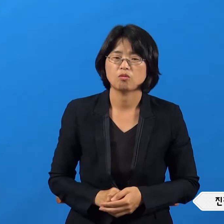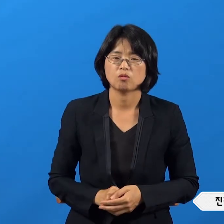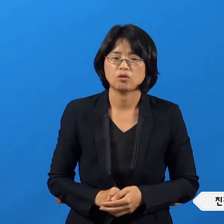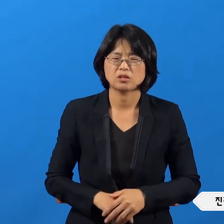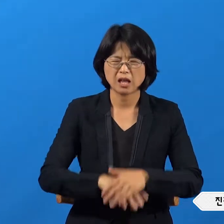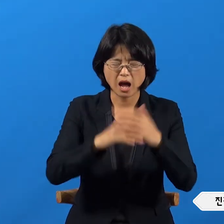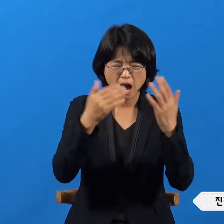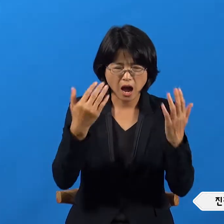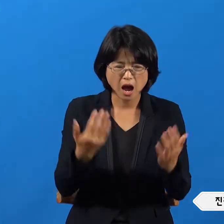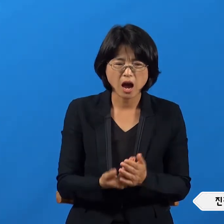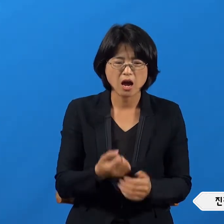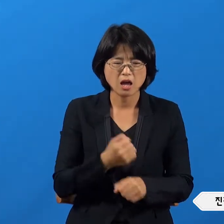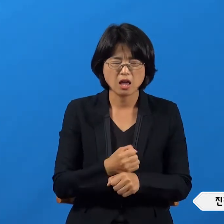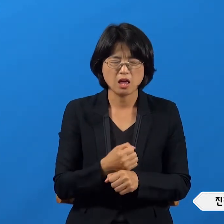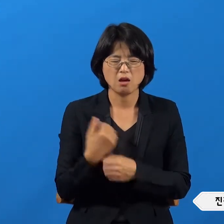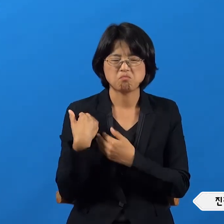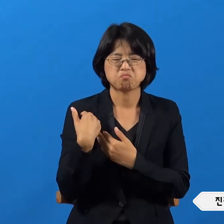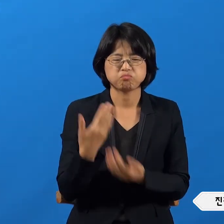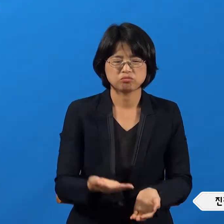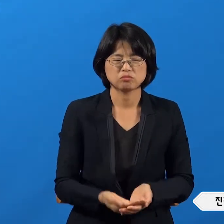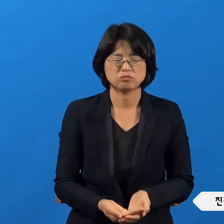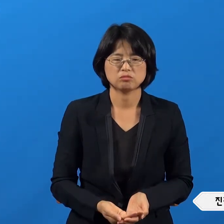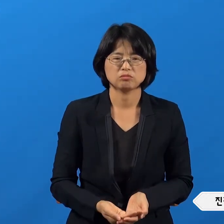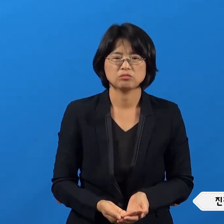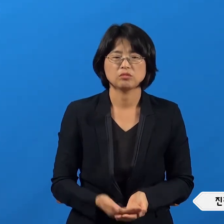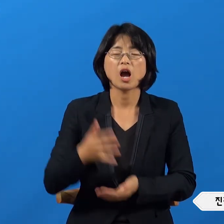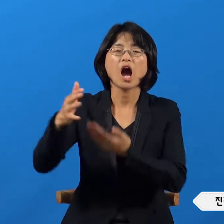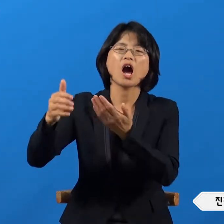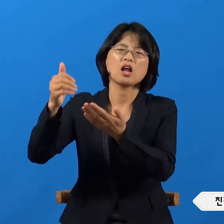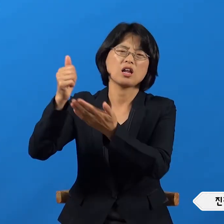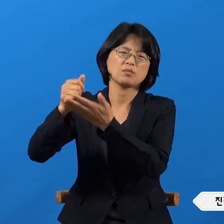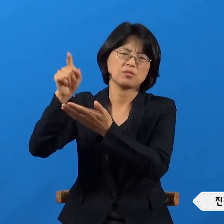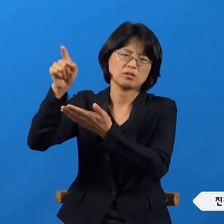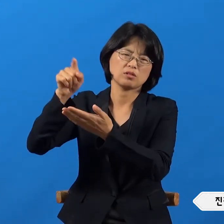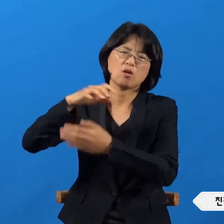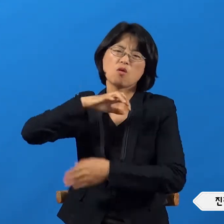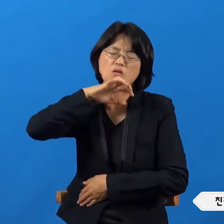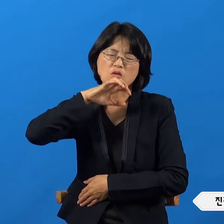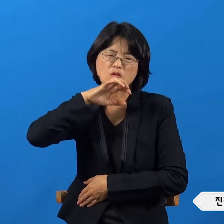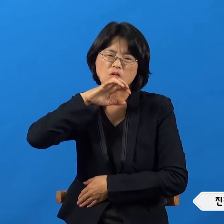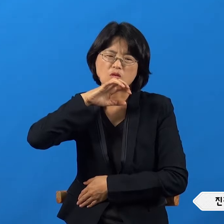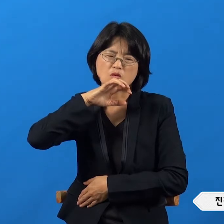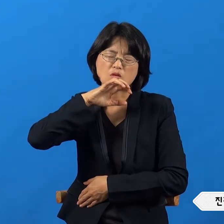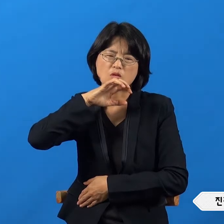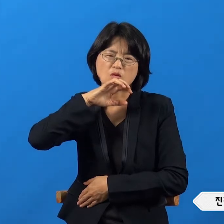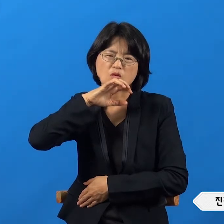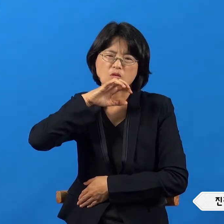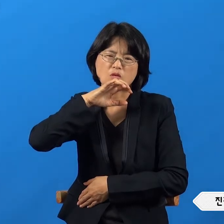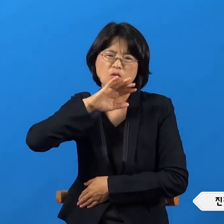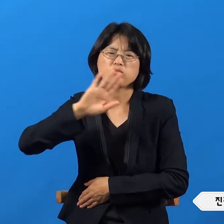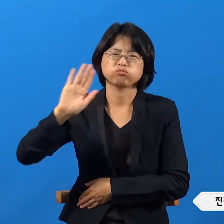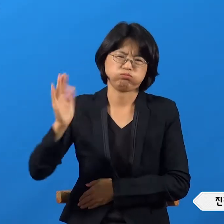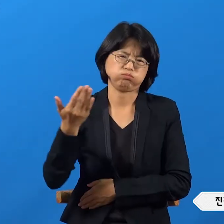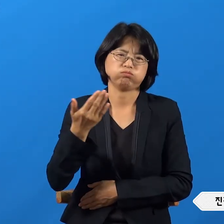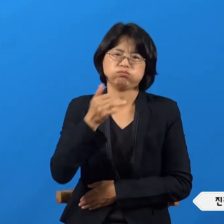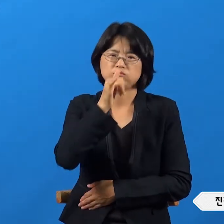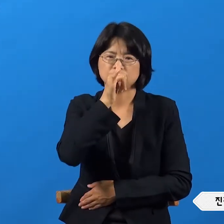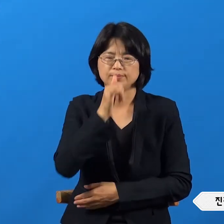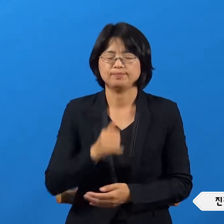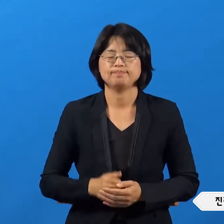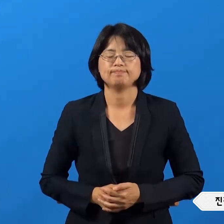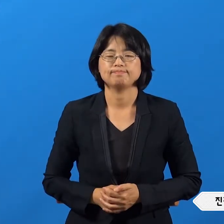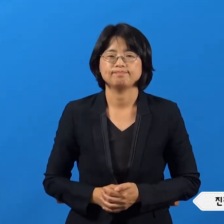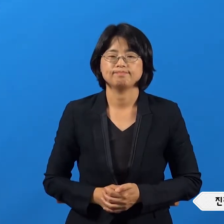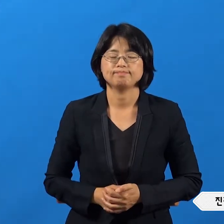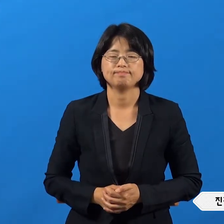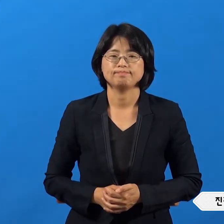허락하셨다는 하나님에 대한 원망으로 갈 때가 많습니다. 나를 그렇게 만드시고 내